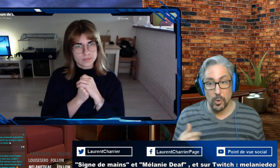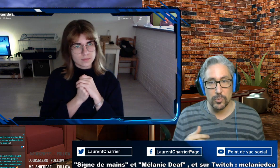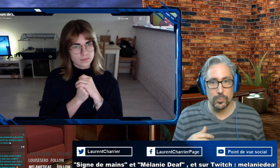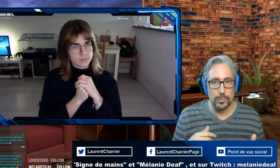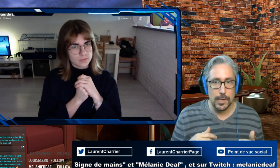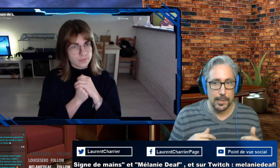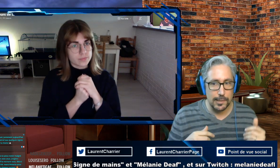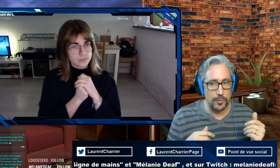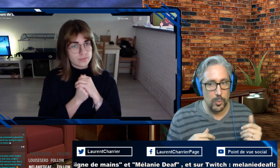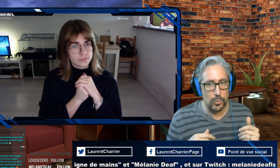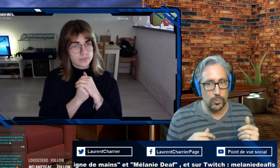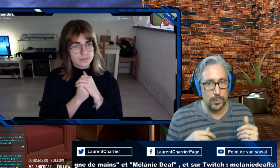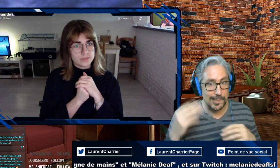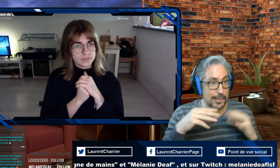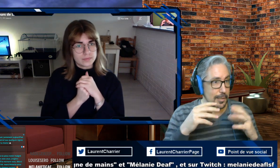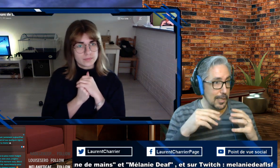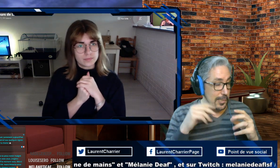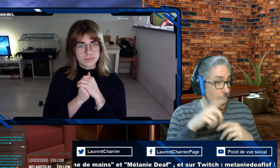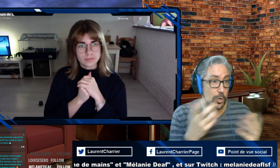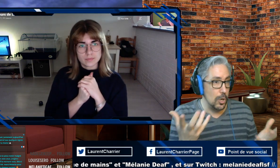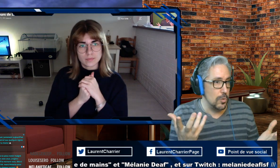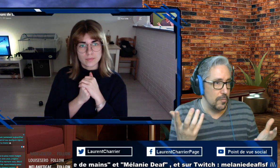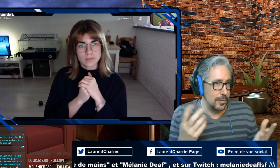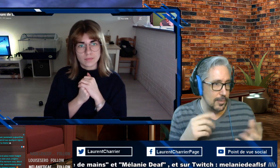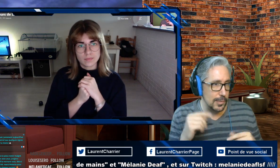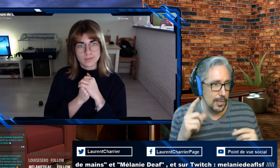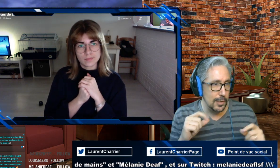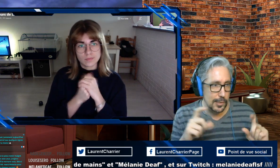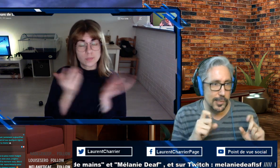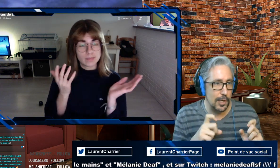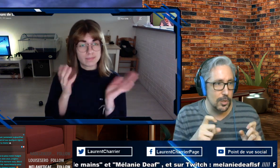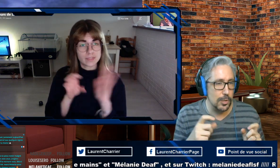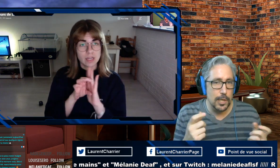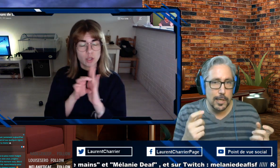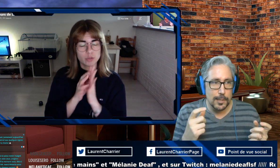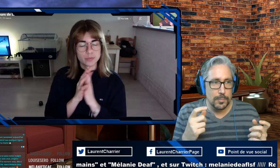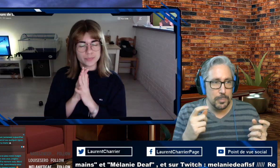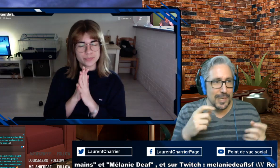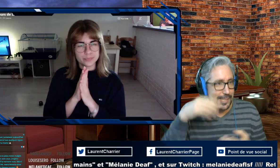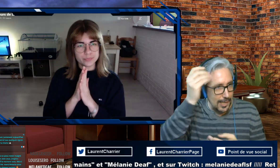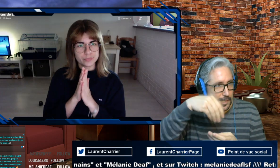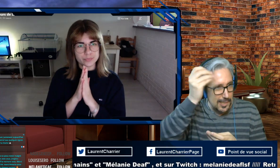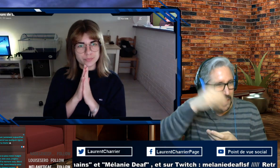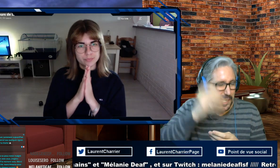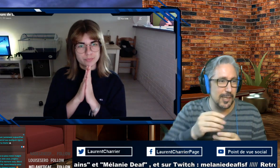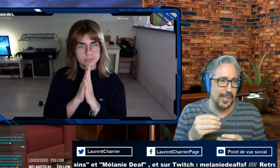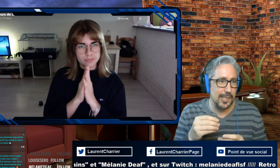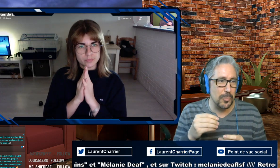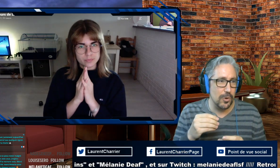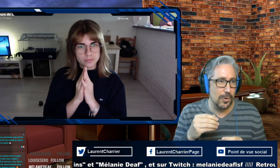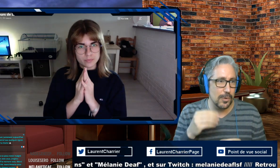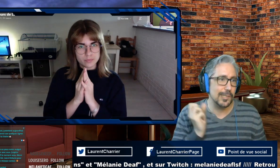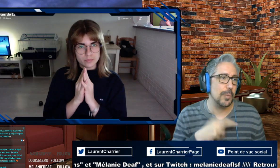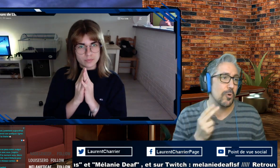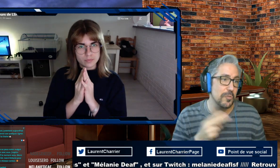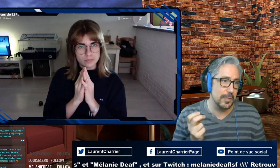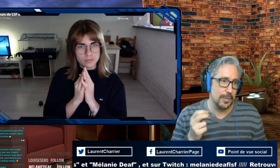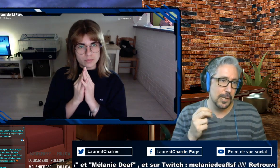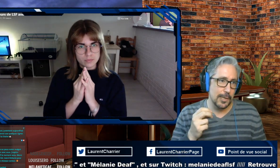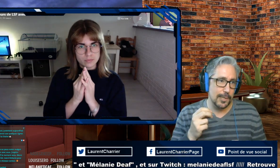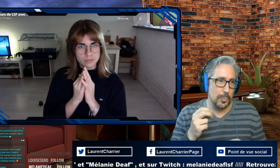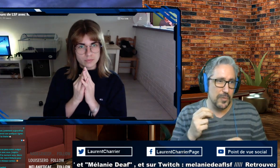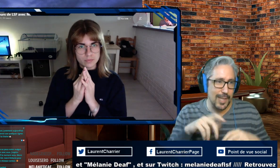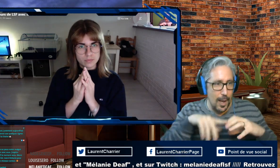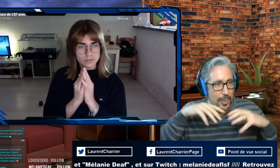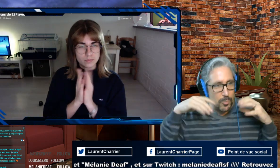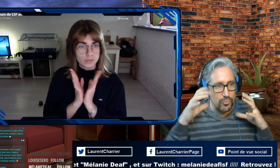ça aide vraiment beaucoup. Ça aide vraiment beaucoup. Et c'est un code, en fait. C'est un code. Mais ça s'apprend vite.